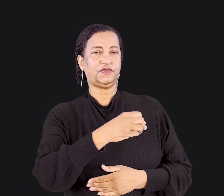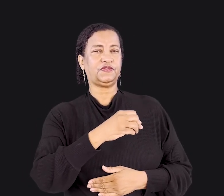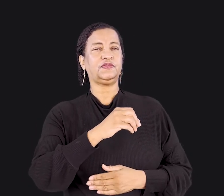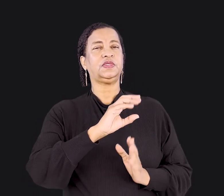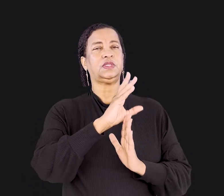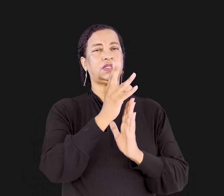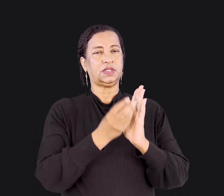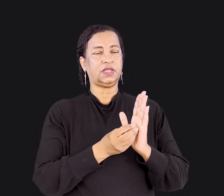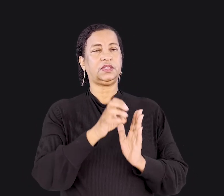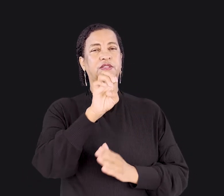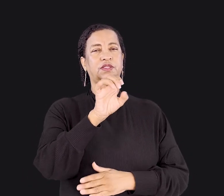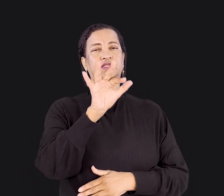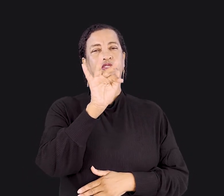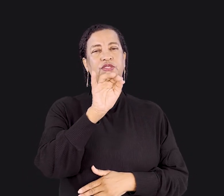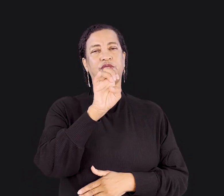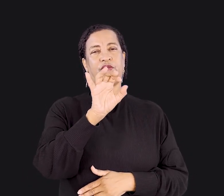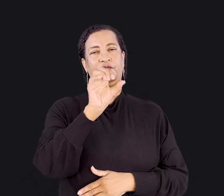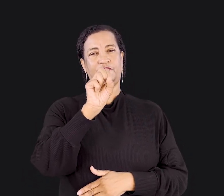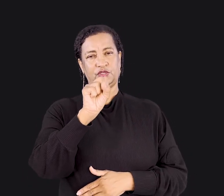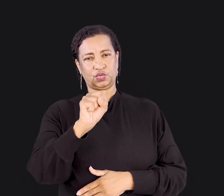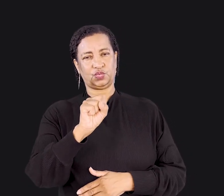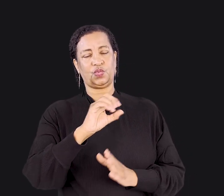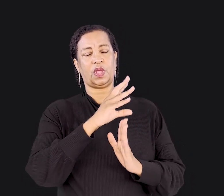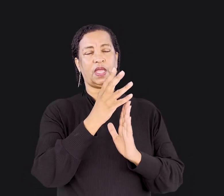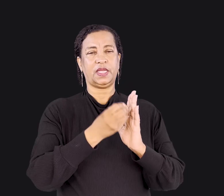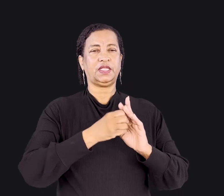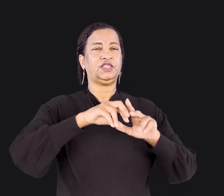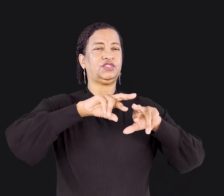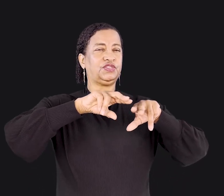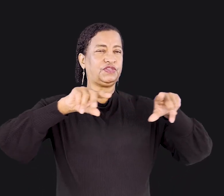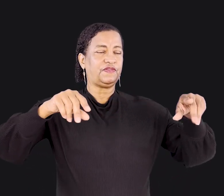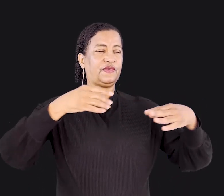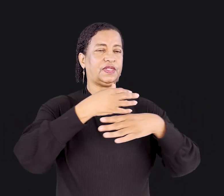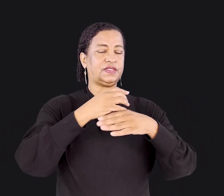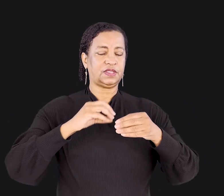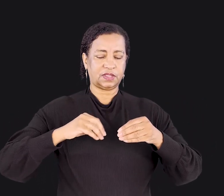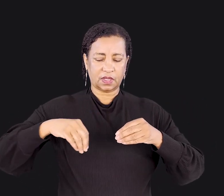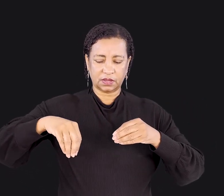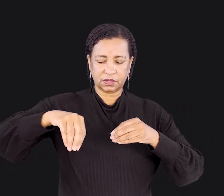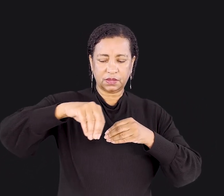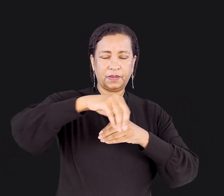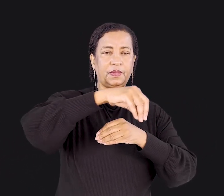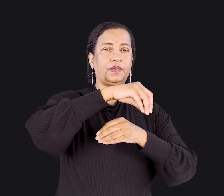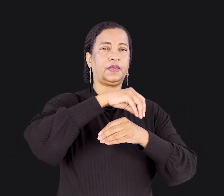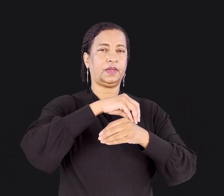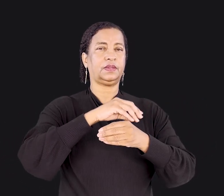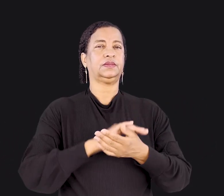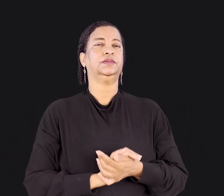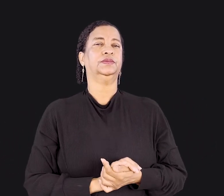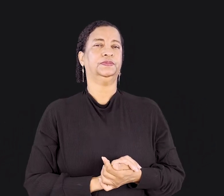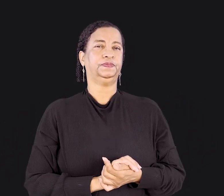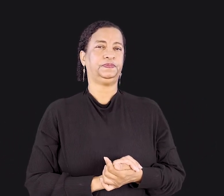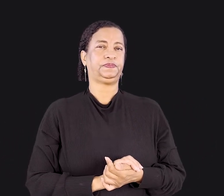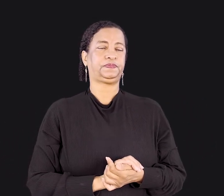Éfeso. As igrejas de Pérgamo, Esmirna, Tiatira, Sardes, Filadélfia e